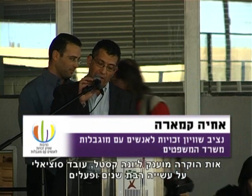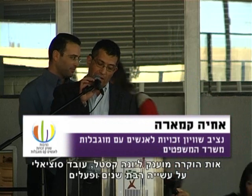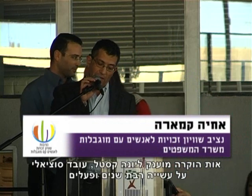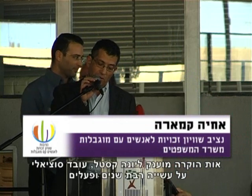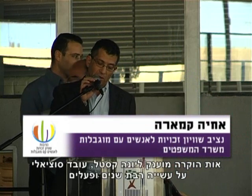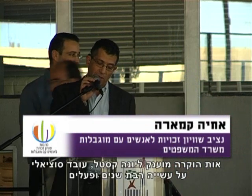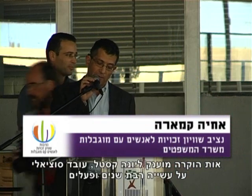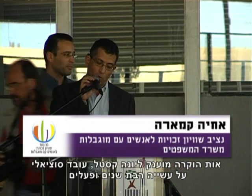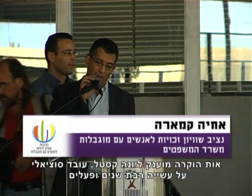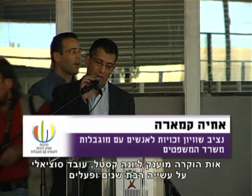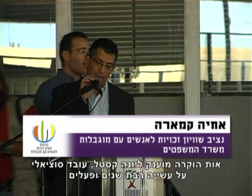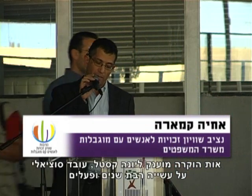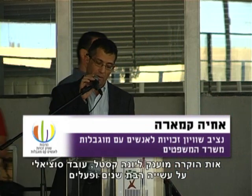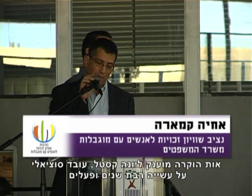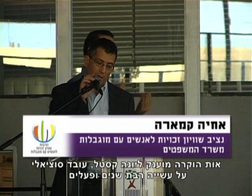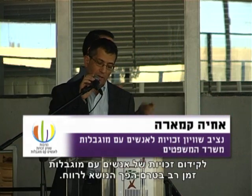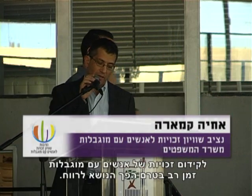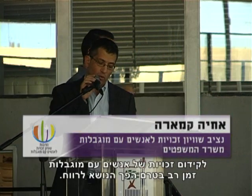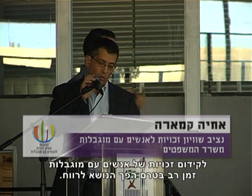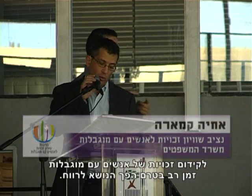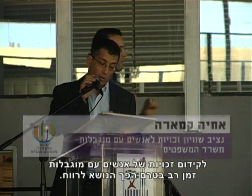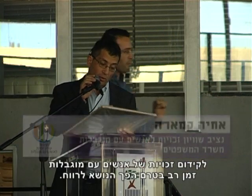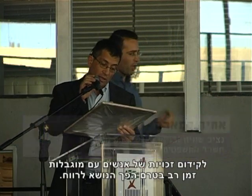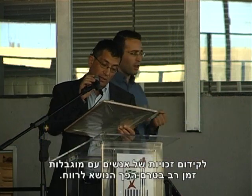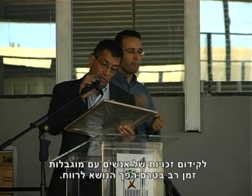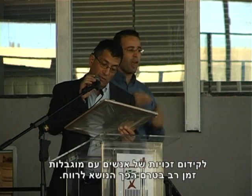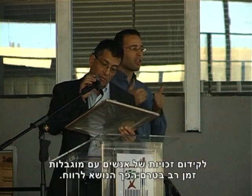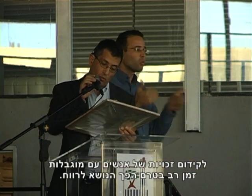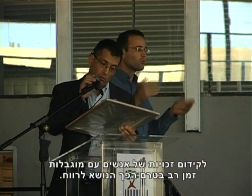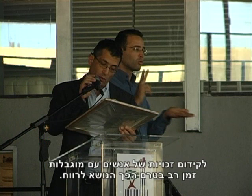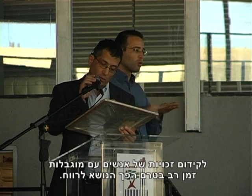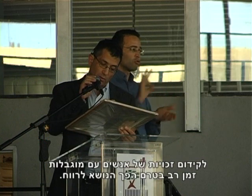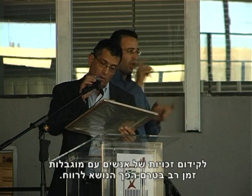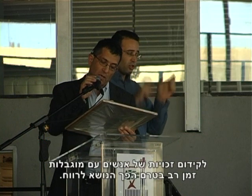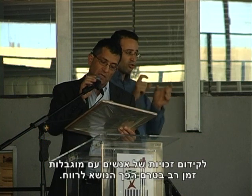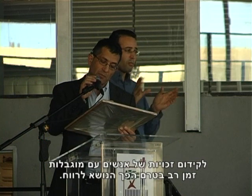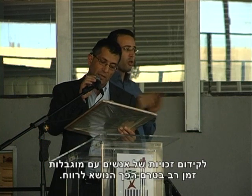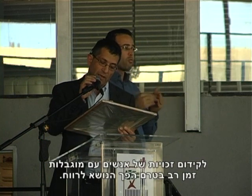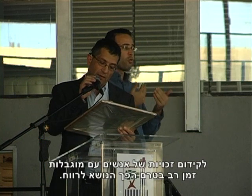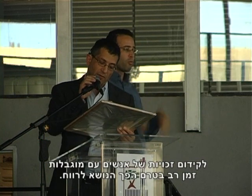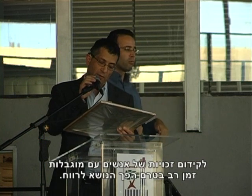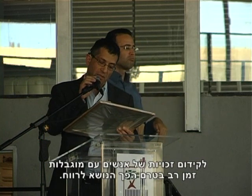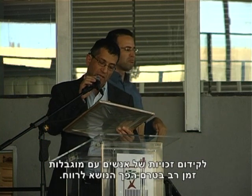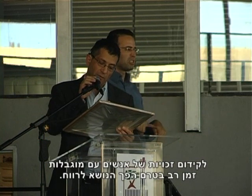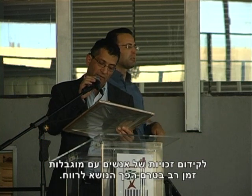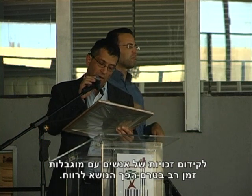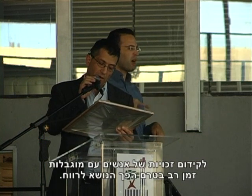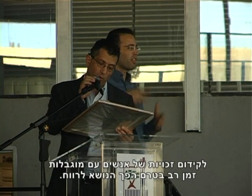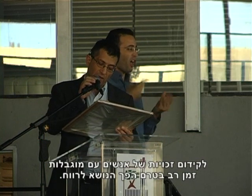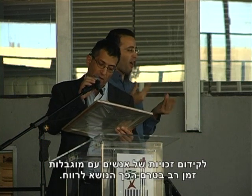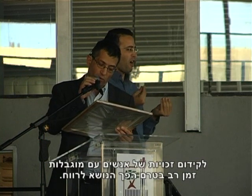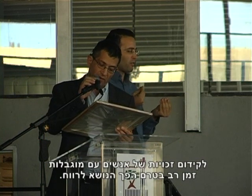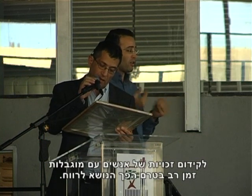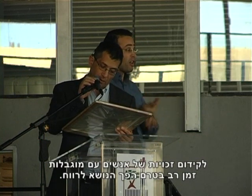על עשייה רבת שנים ופעלים לקידום זכויות של אנשים עם מוגבלות זמן רב בטרם